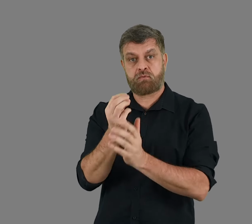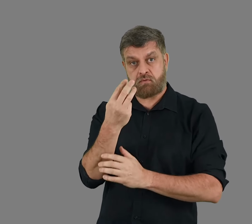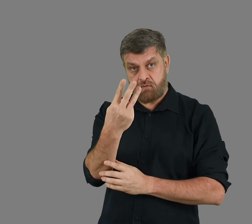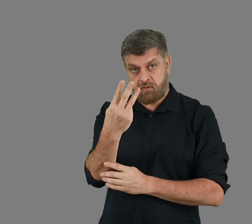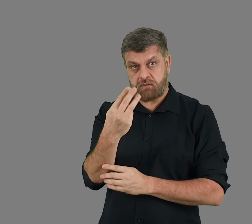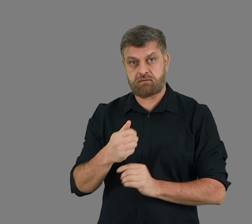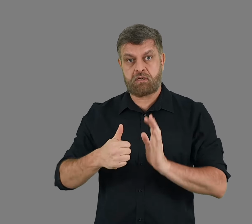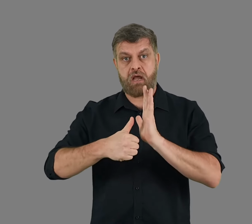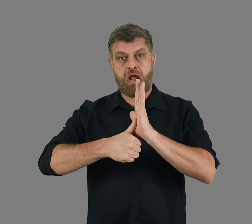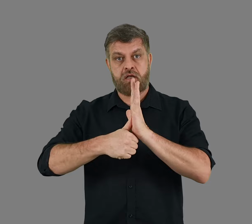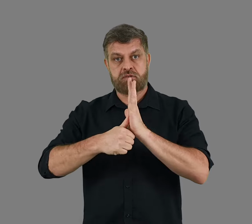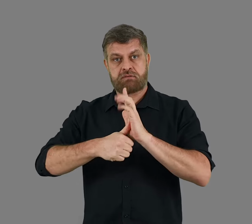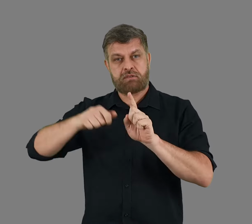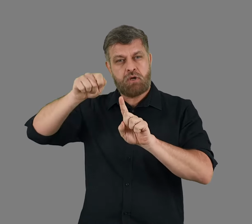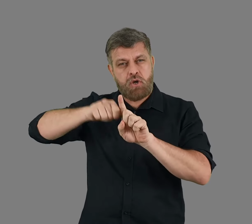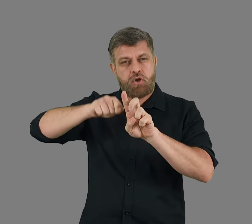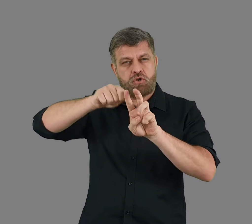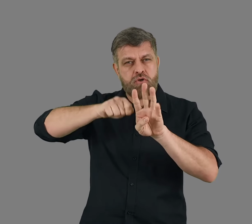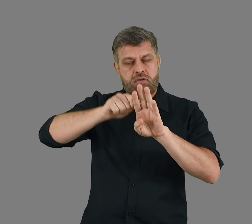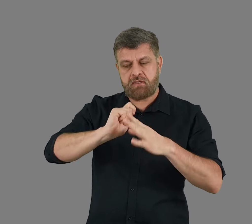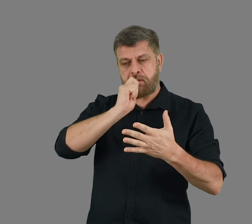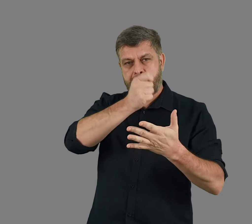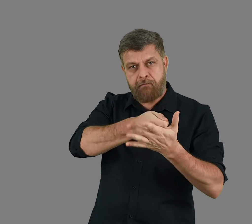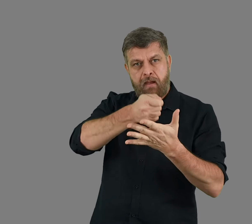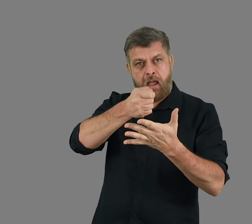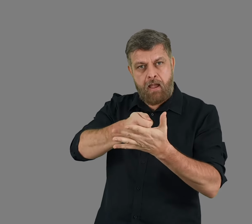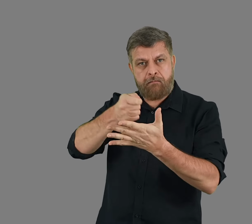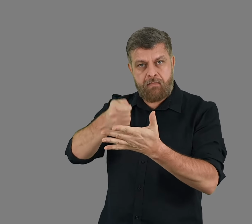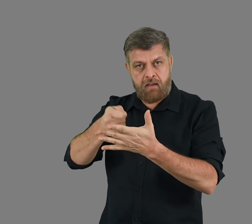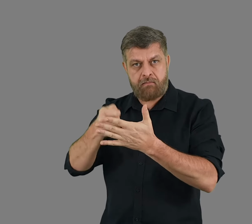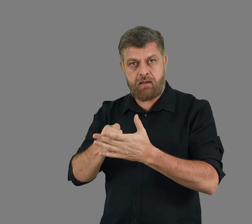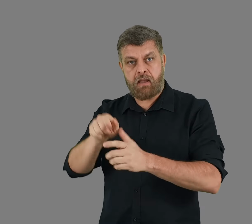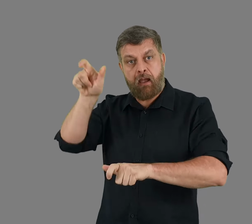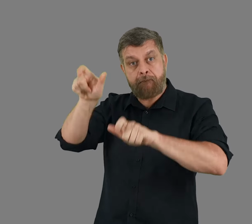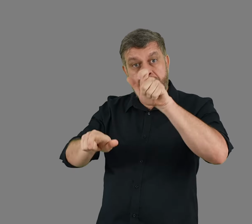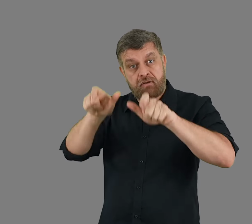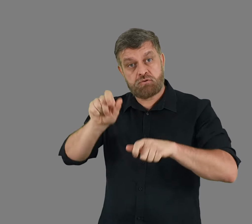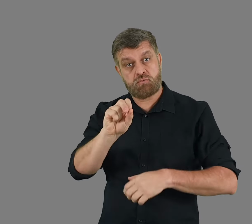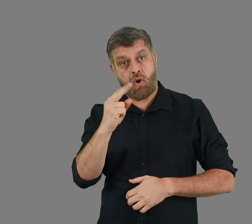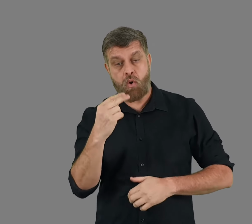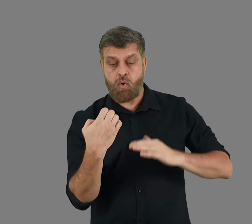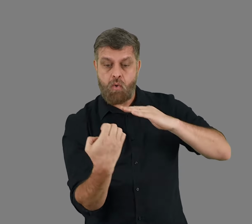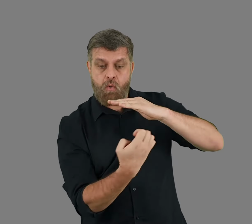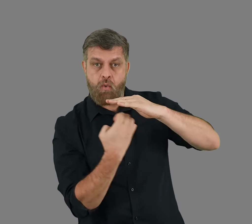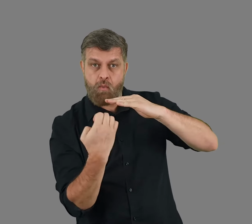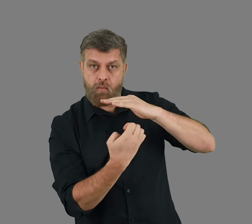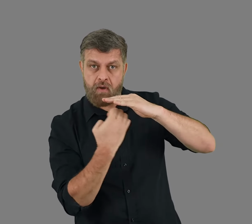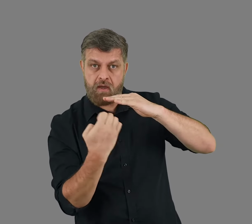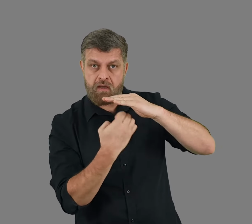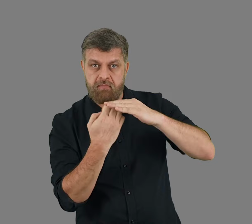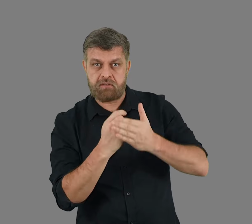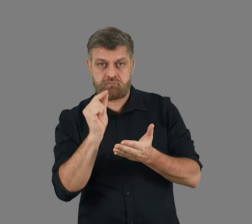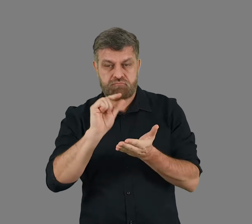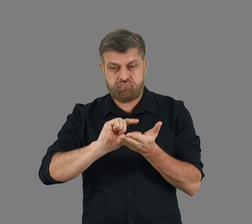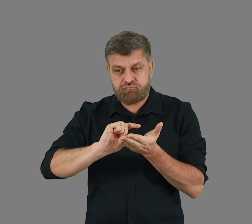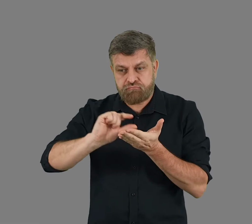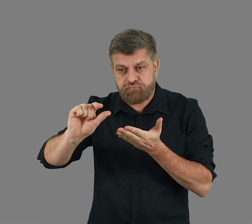Associados contribuintes, as pessoas físicas ou jurídicas que contribuem mensalmente com a quantia fixada pela